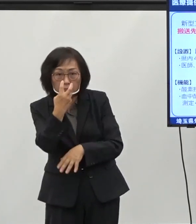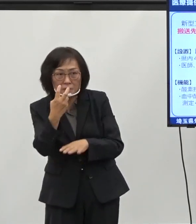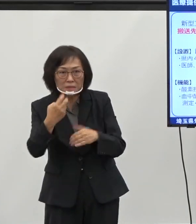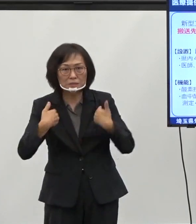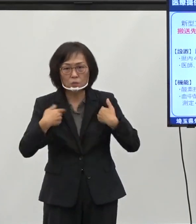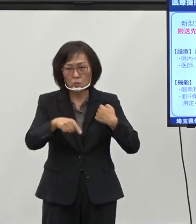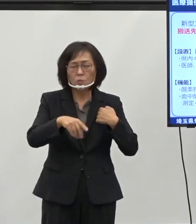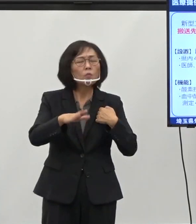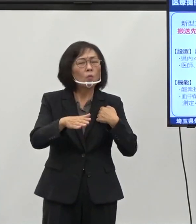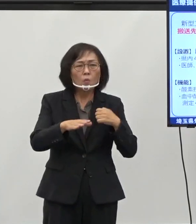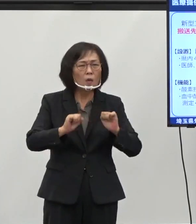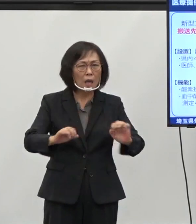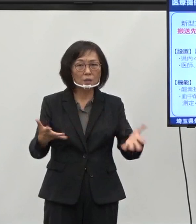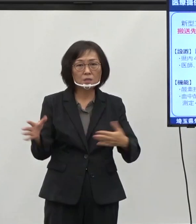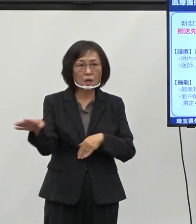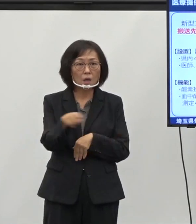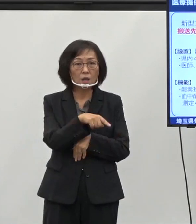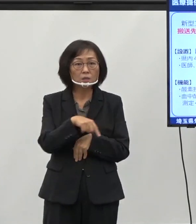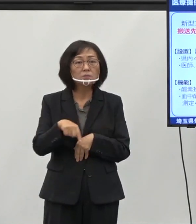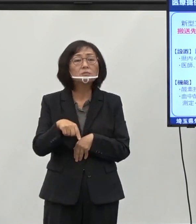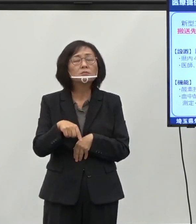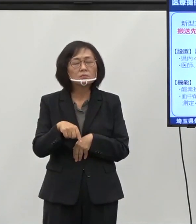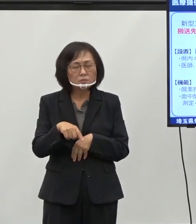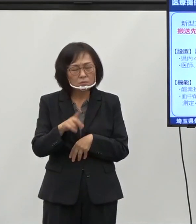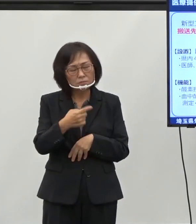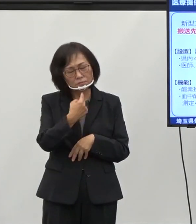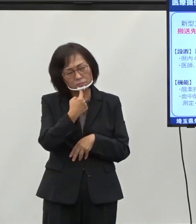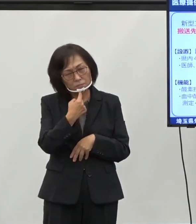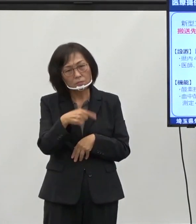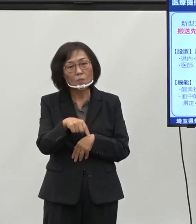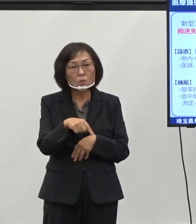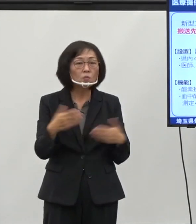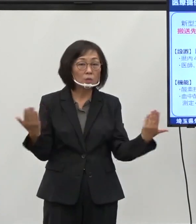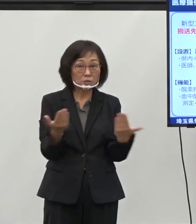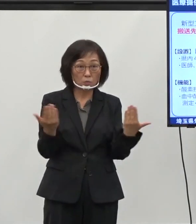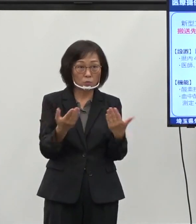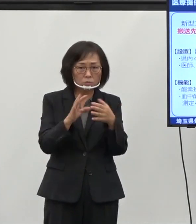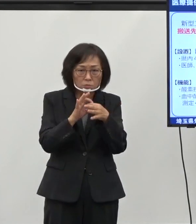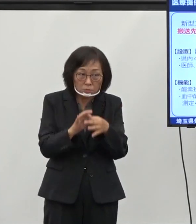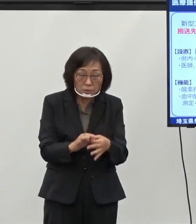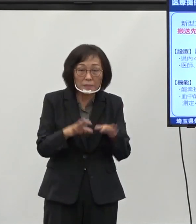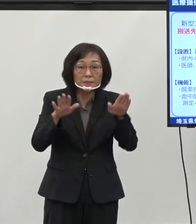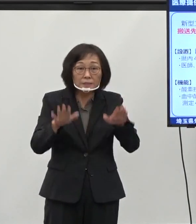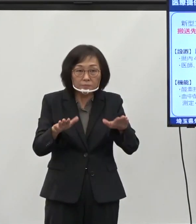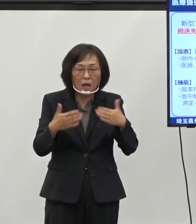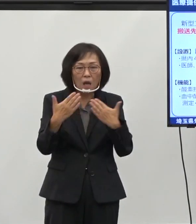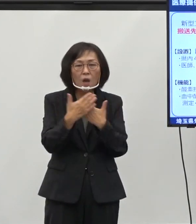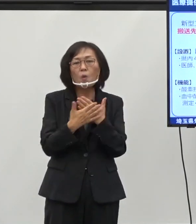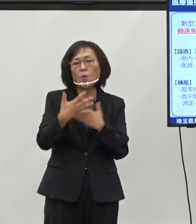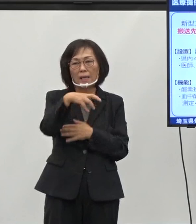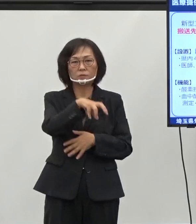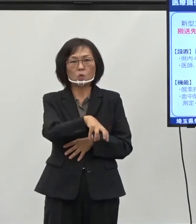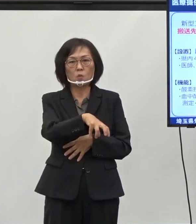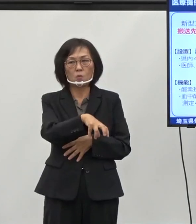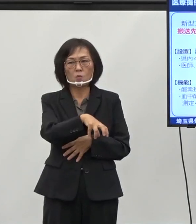今昨日からかな、その仕事については今保健所の方に一旦引き受けてい